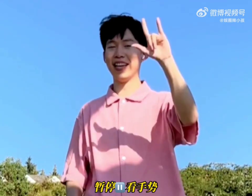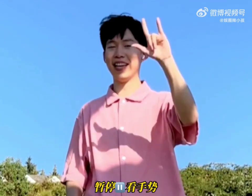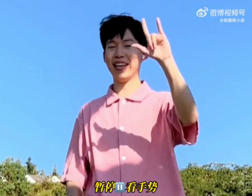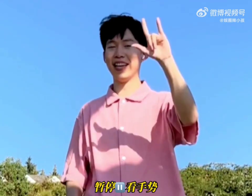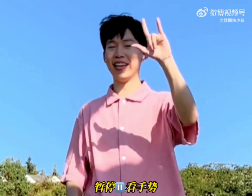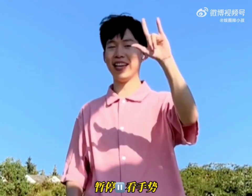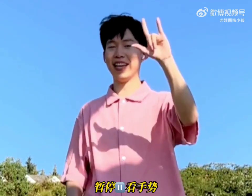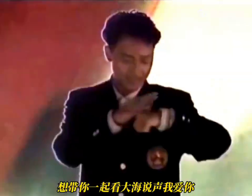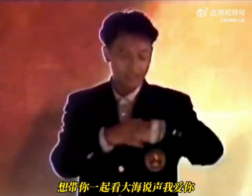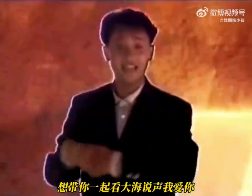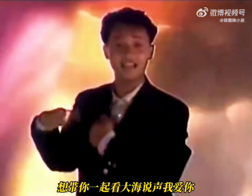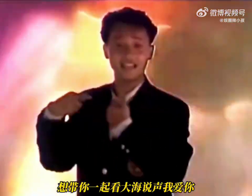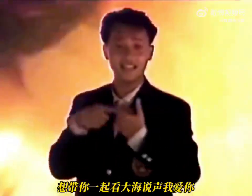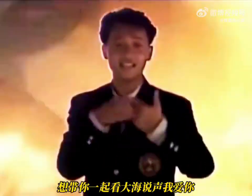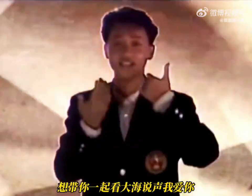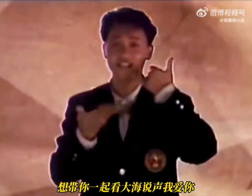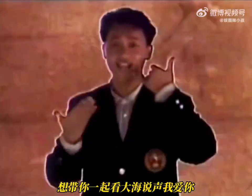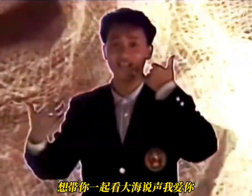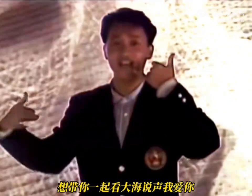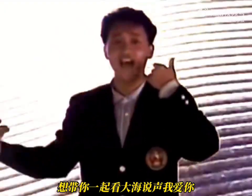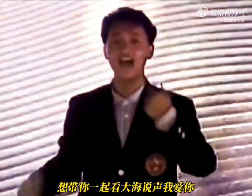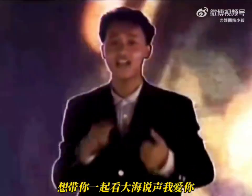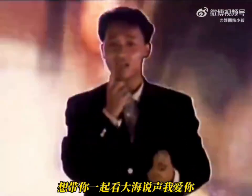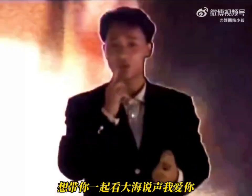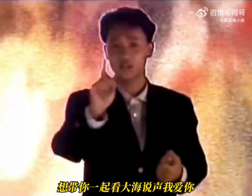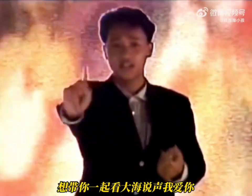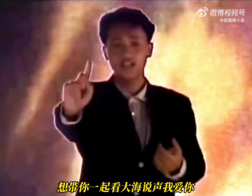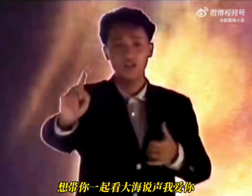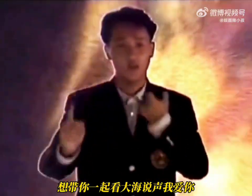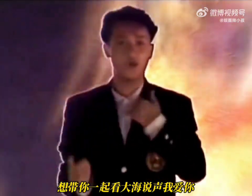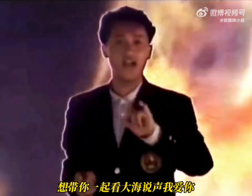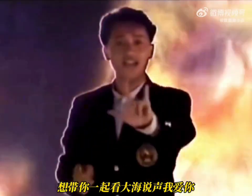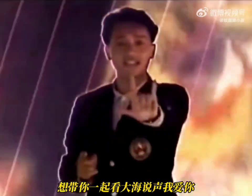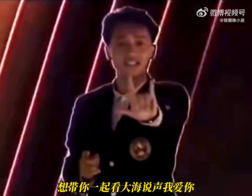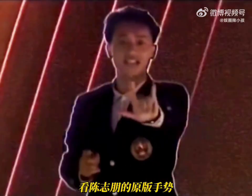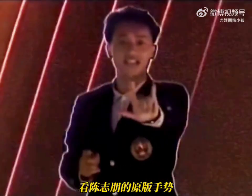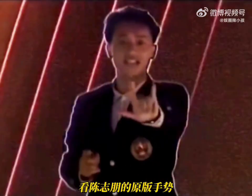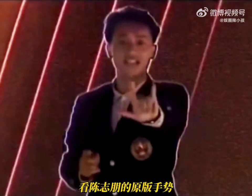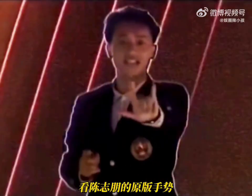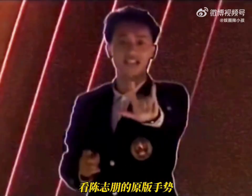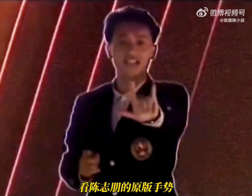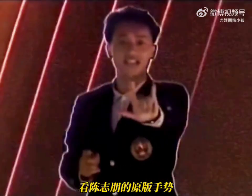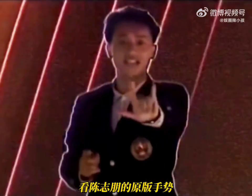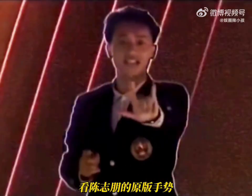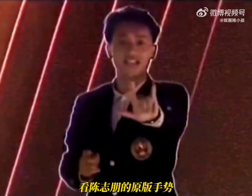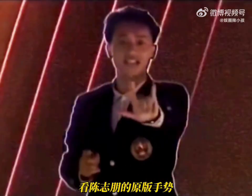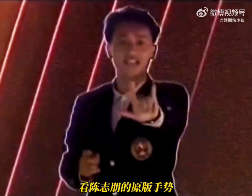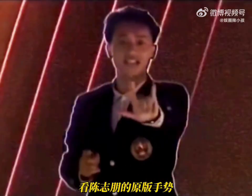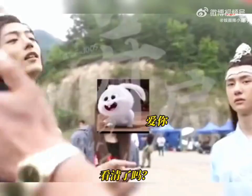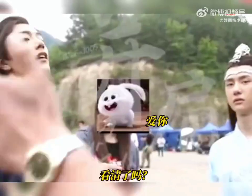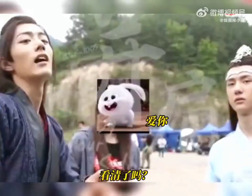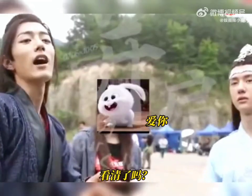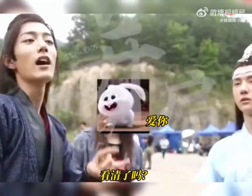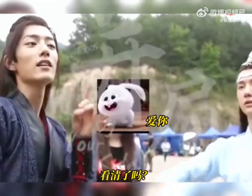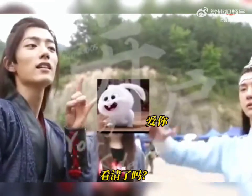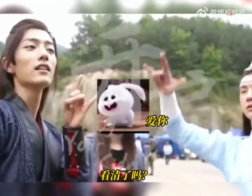看手势。 想带你一起看大海，说声我爱你。 看陈志朋的原版手势。 啊，这个是 深度